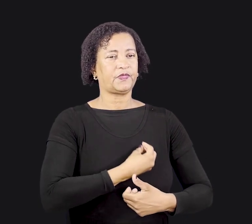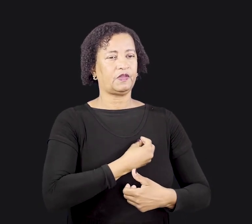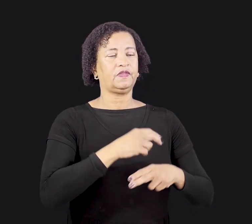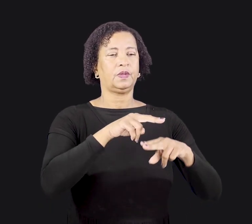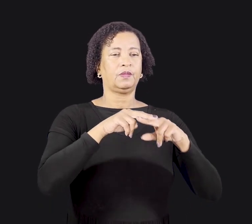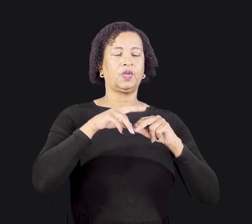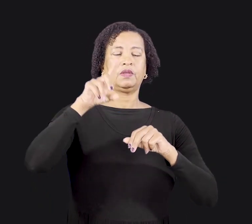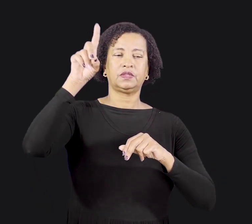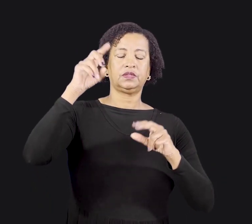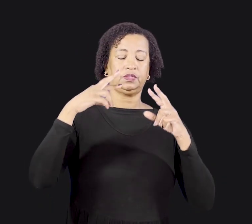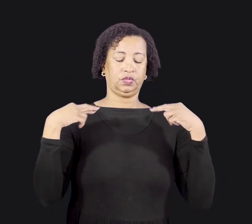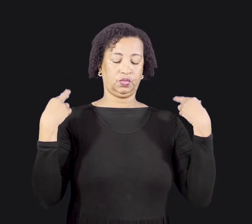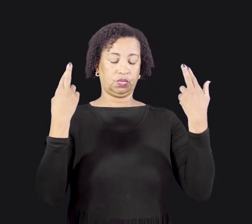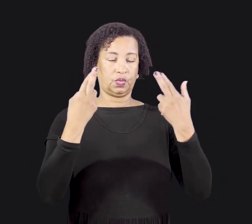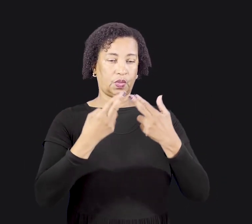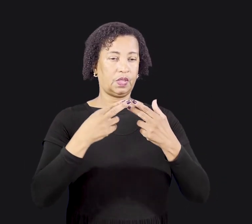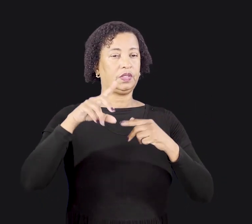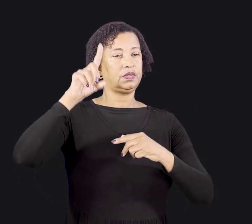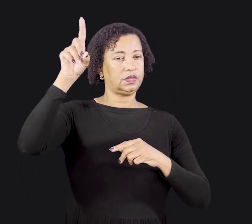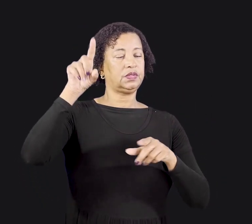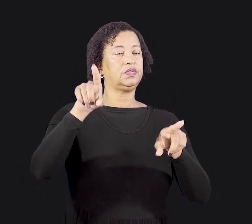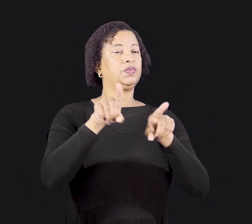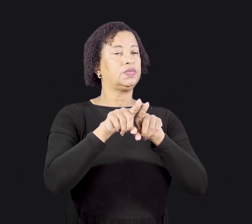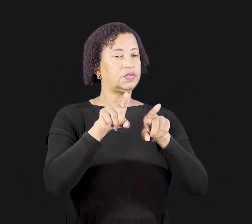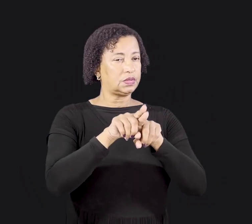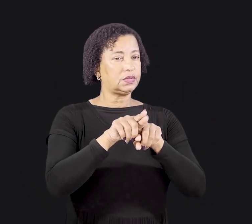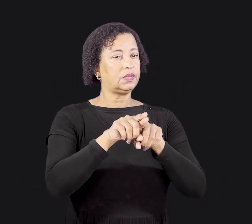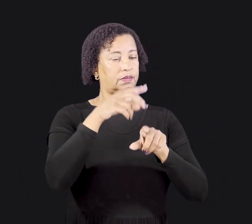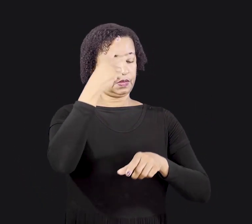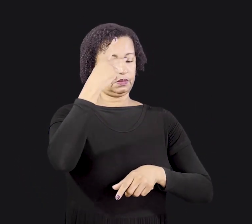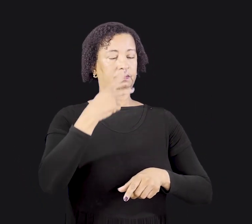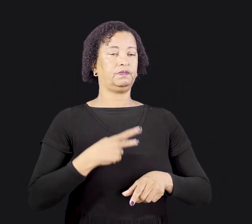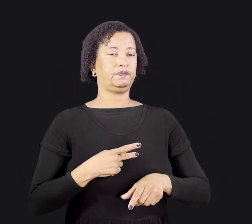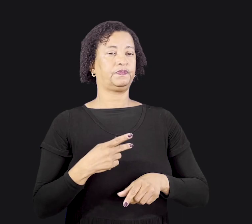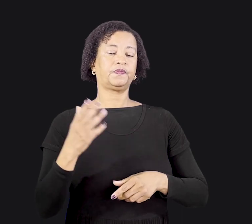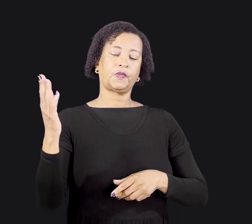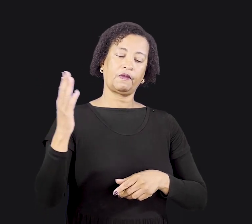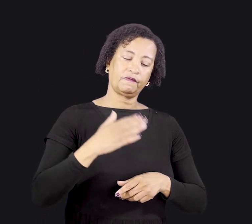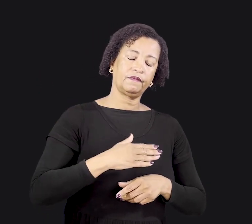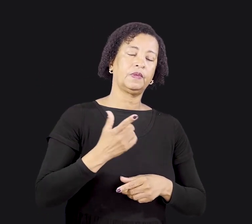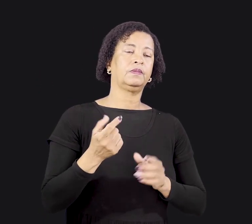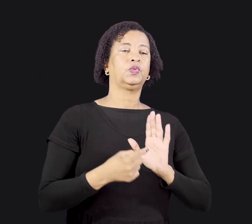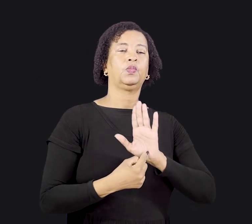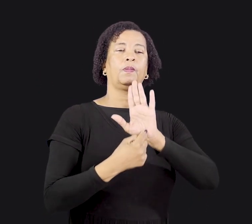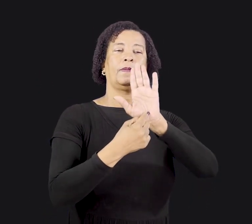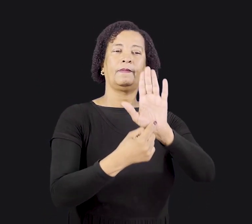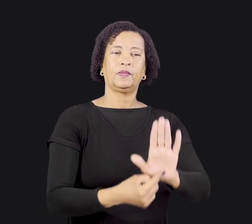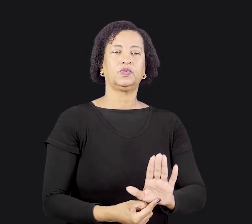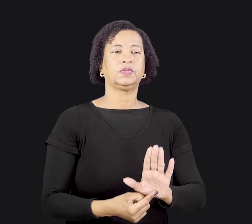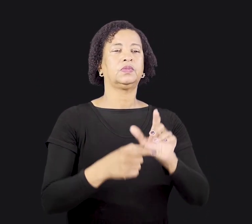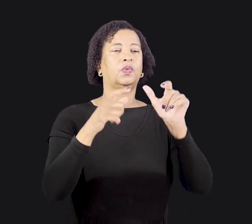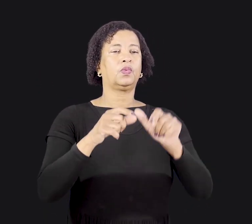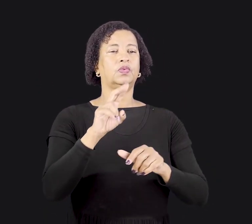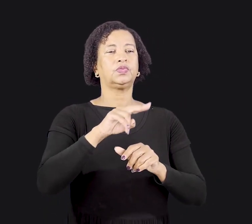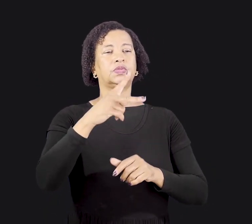pelo reino de Deus e por Ele próprio. Venham a mim e eu mostrarei onde usar suas